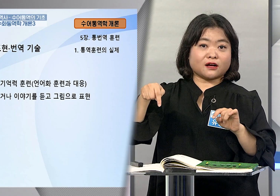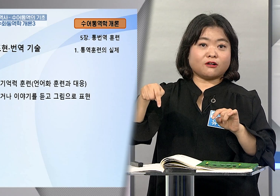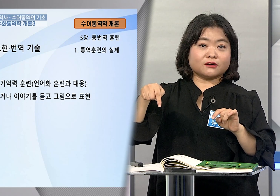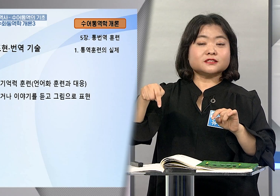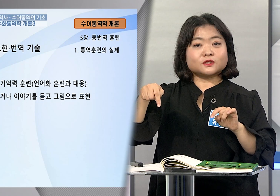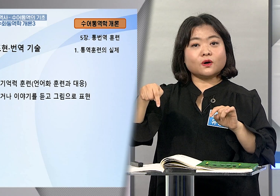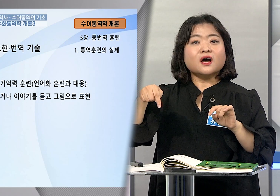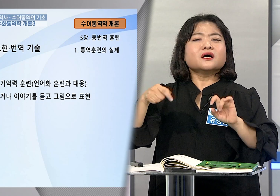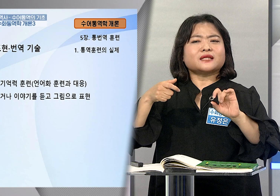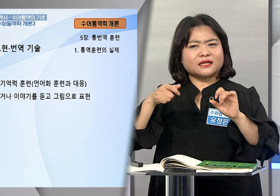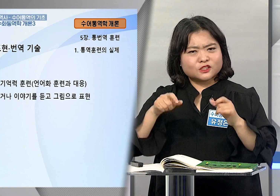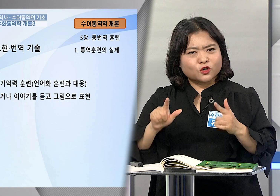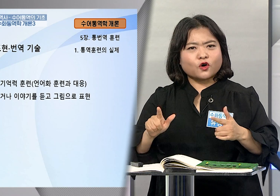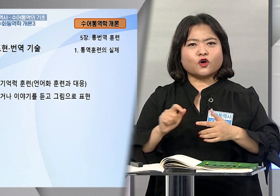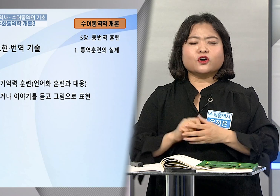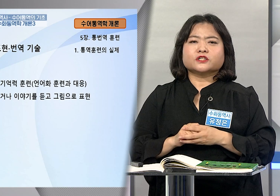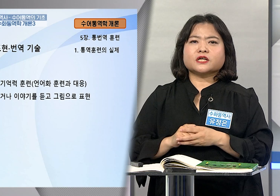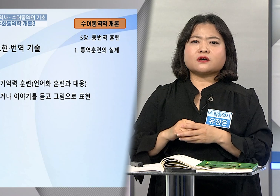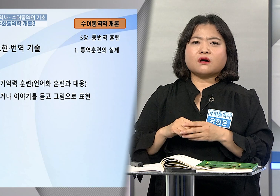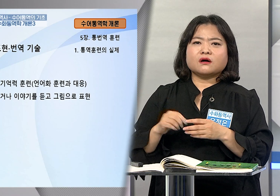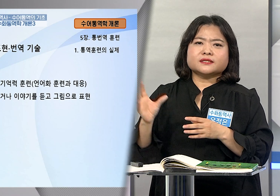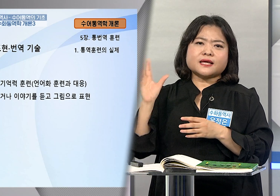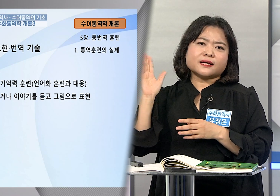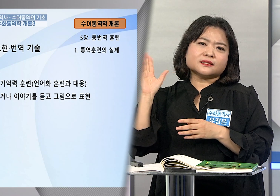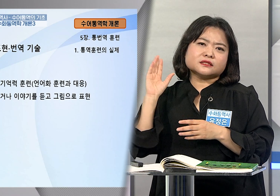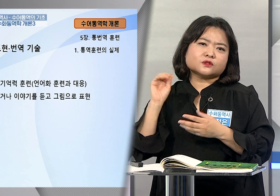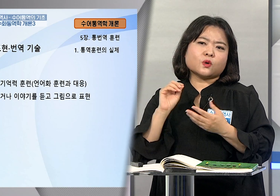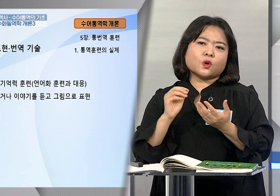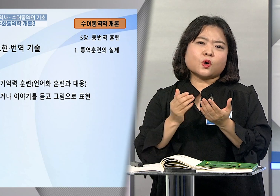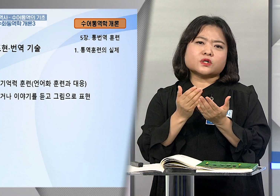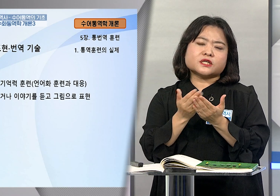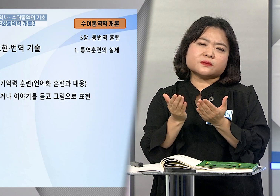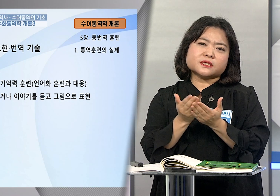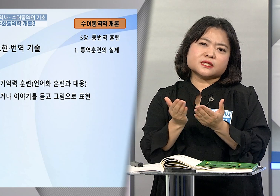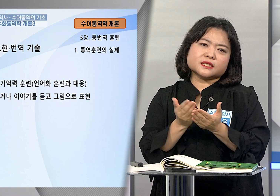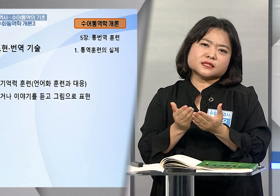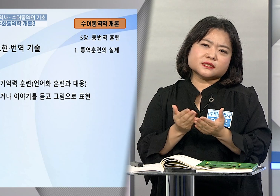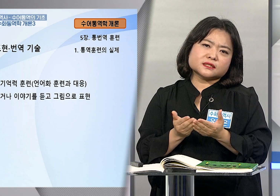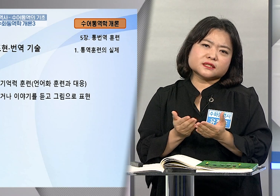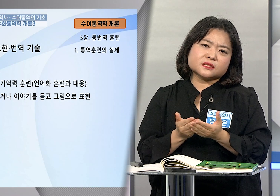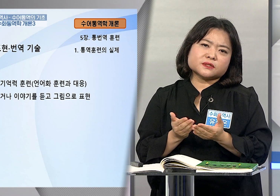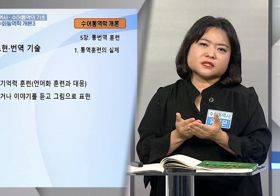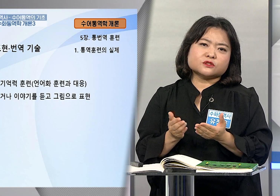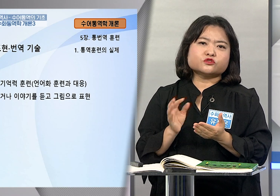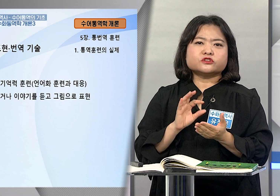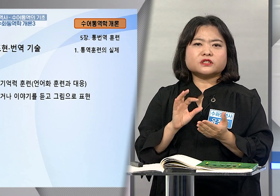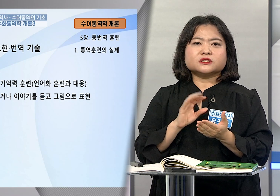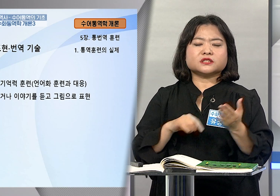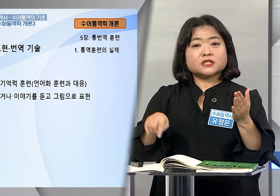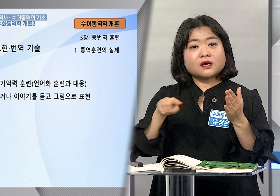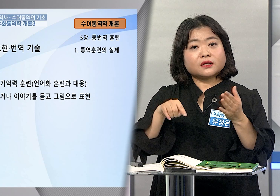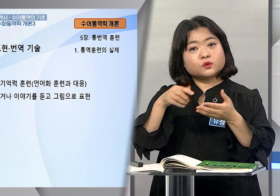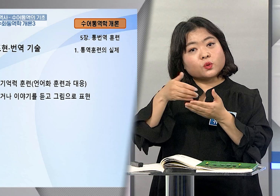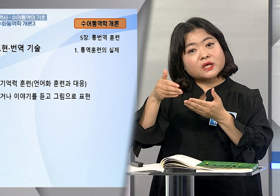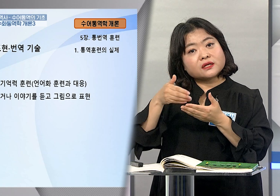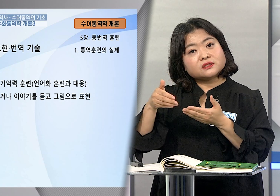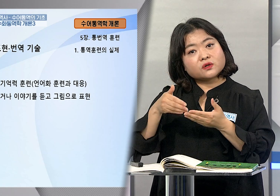거. 그렇죠? 다르죠. 그래서 이야기를 듣고 그림 그리는 훈련은 이러한